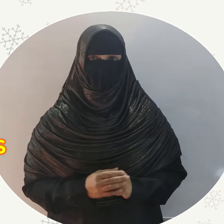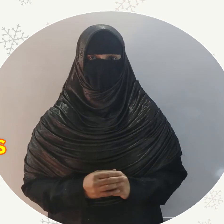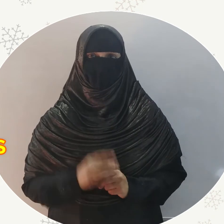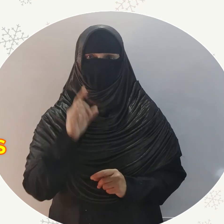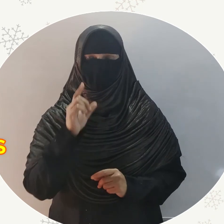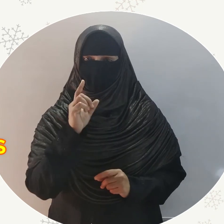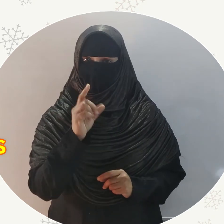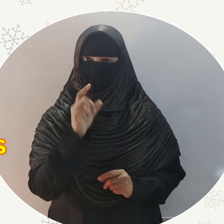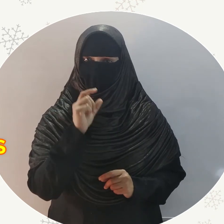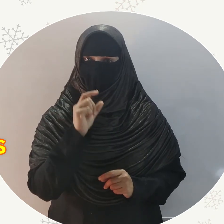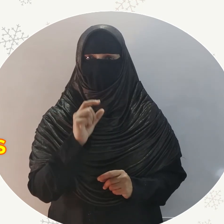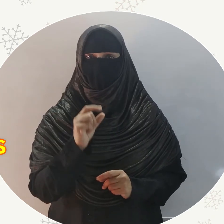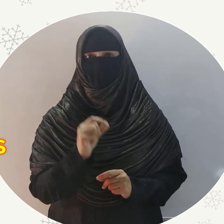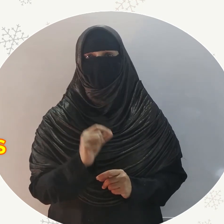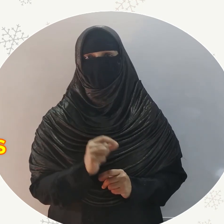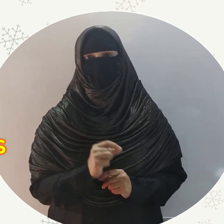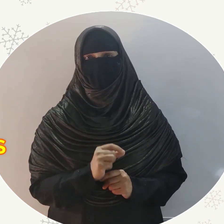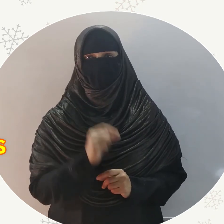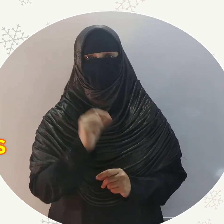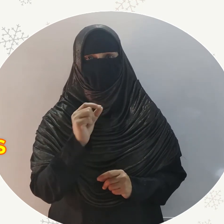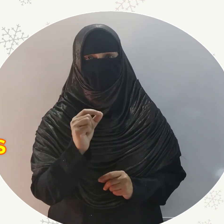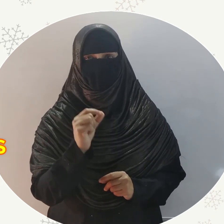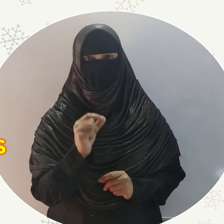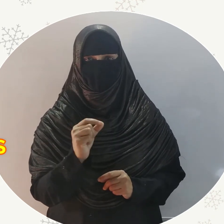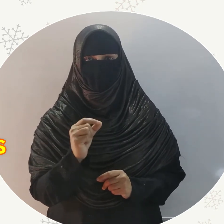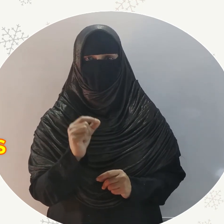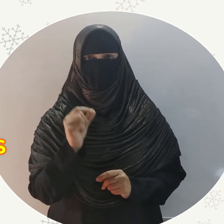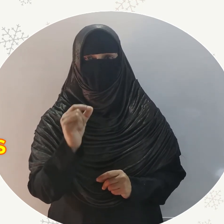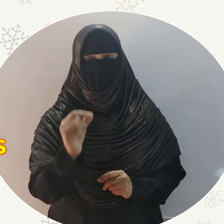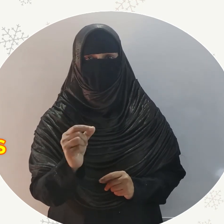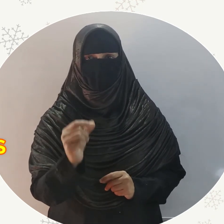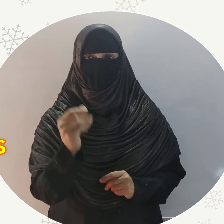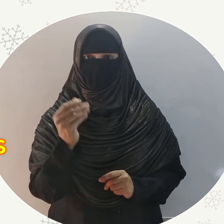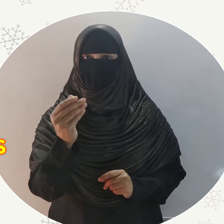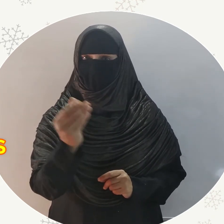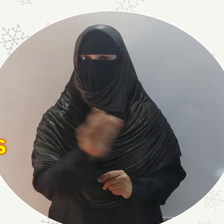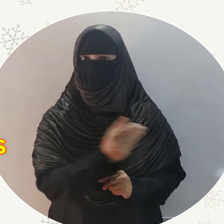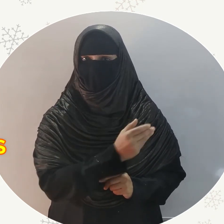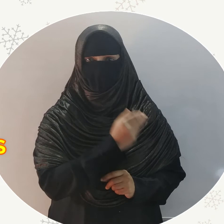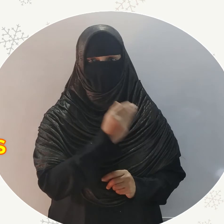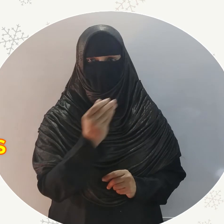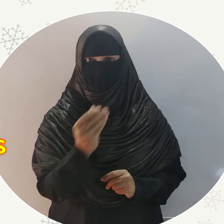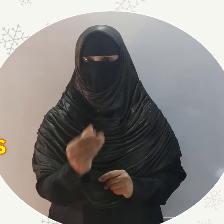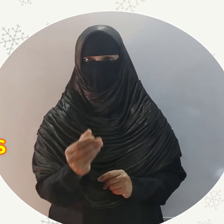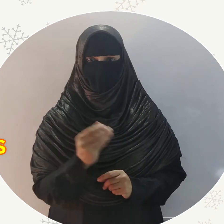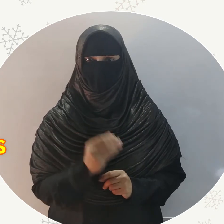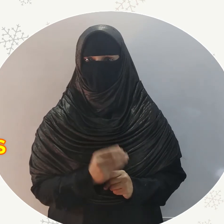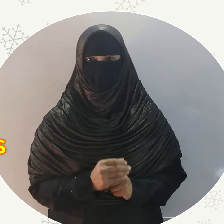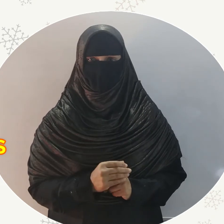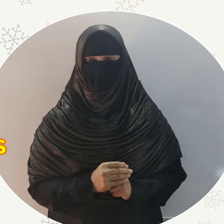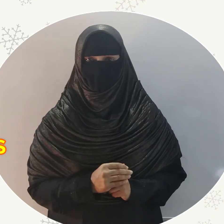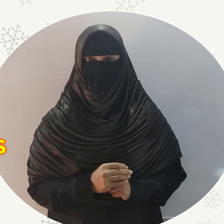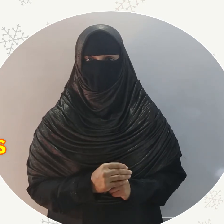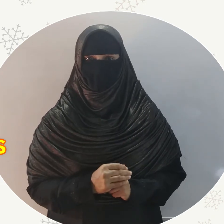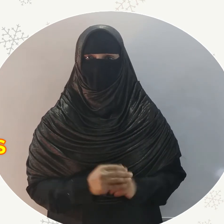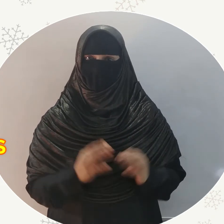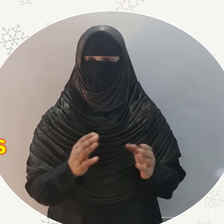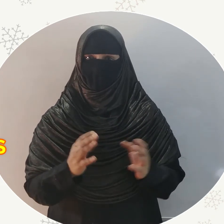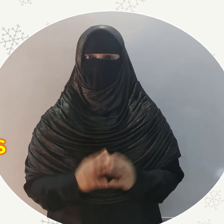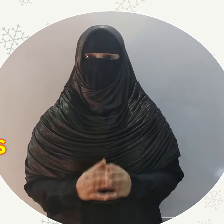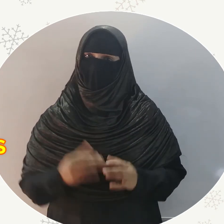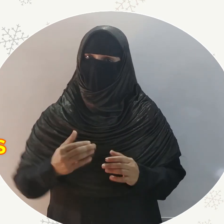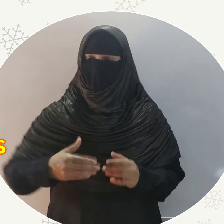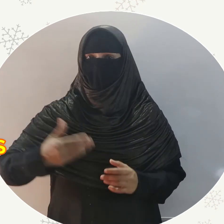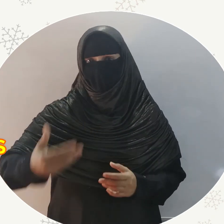തെറ്റാണ്. ഇതിന്റെ കറക്റ്റ് പ്രൊണൗൺസിയേഷൻ എന്താണ്? ഫോപ്പ. ഫോപ്പ. ഫോപ്പ എന്ന് വെച്ചാൽ ഒരു സോഷ്യലി അക്സെപ്റ്റബിൾ ചെയ്യാൻ പറ്റാത്ത ഒരു തെറ്റാണ്.